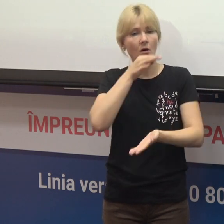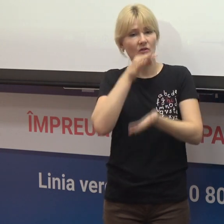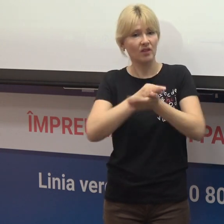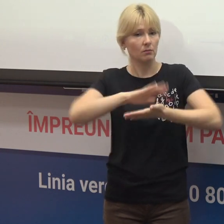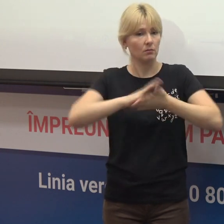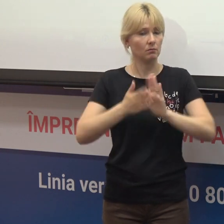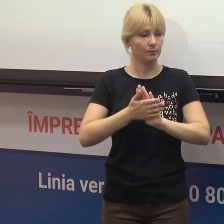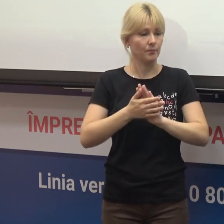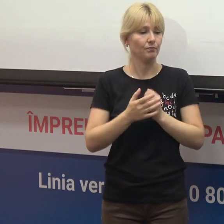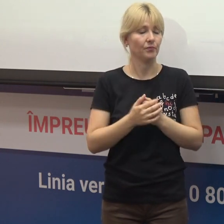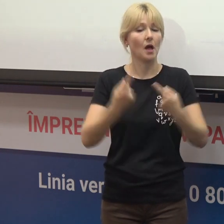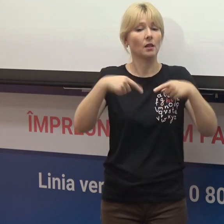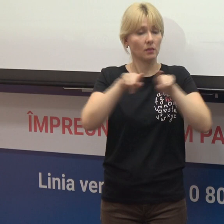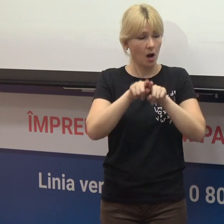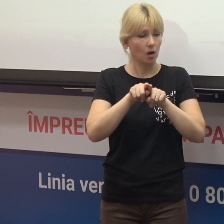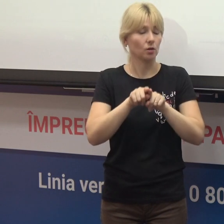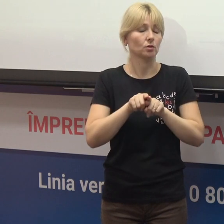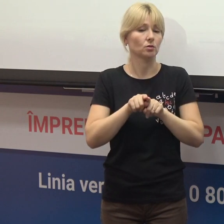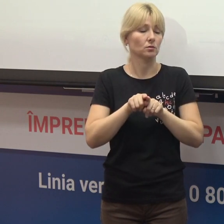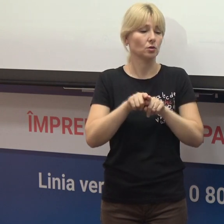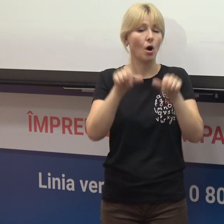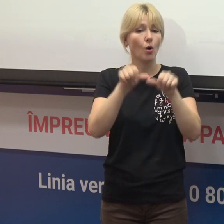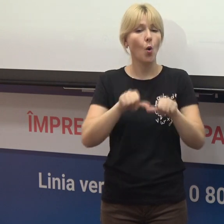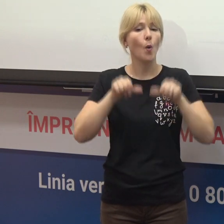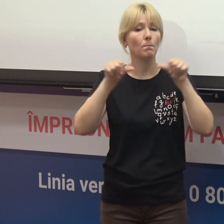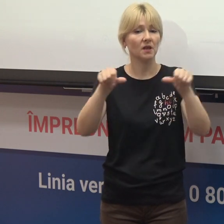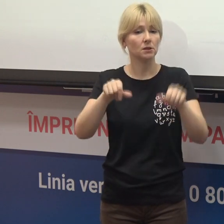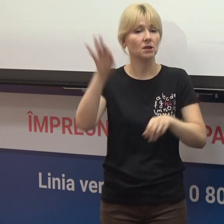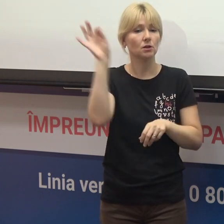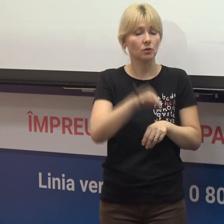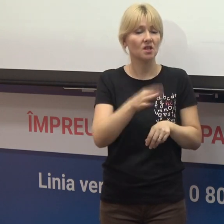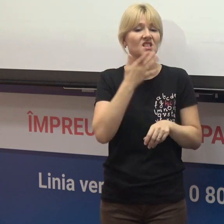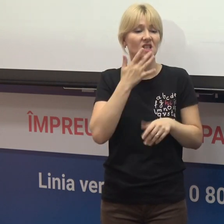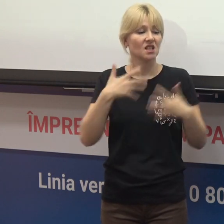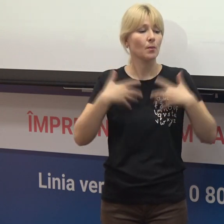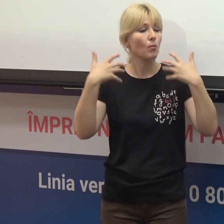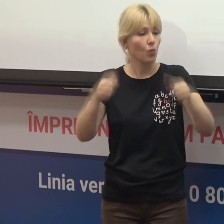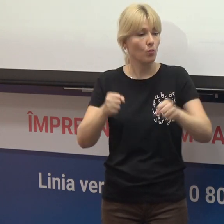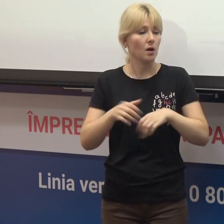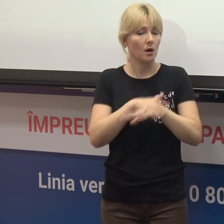La fel, prin hotărârea Comisiei Naționale Extraordinare de Sănătate Publică, este